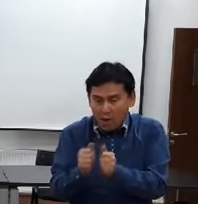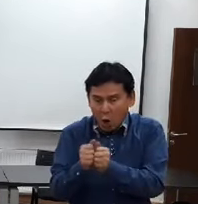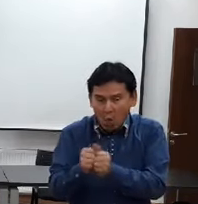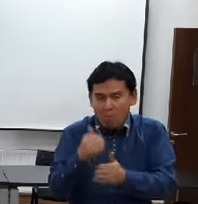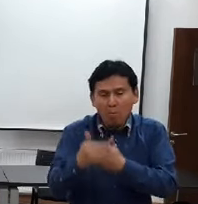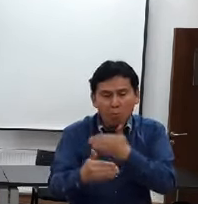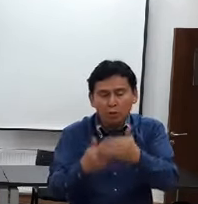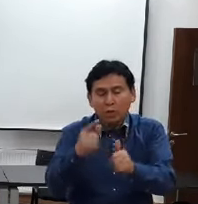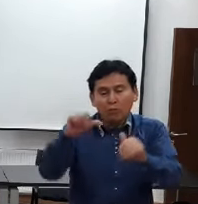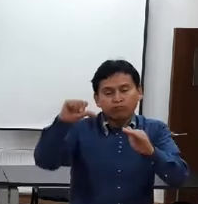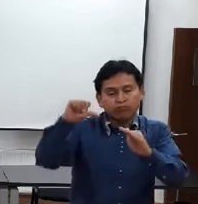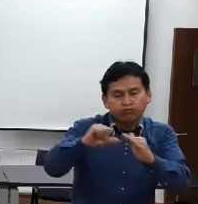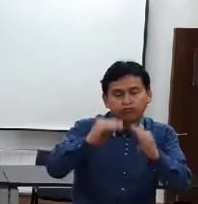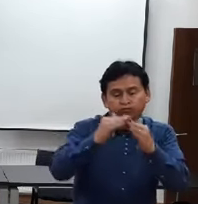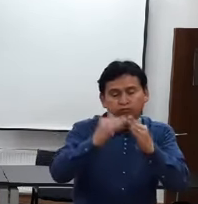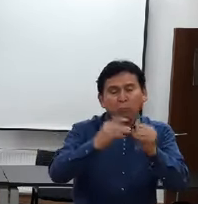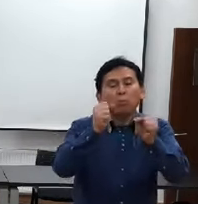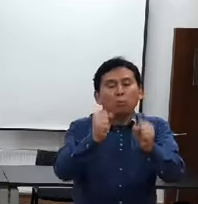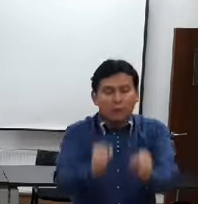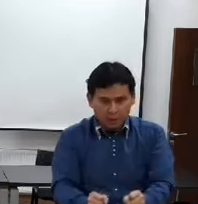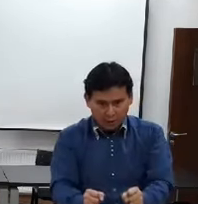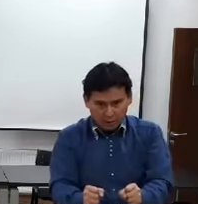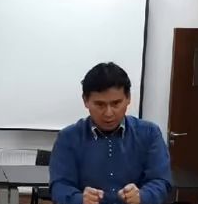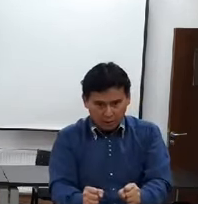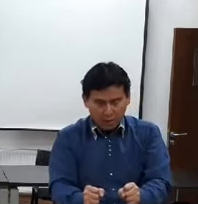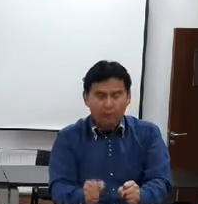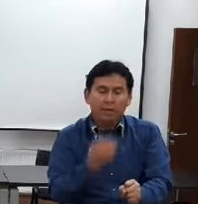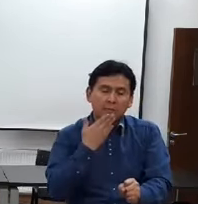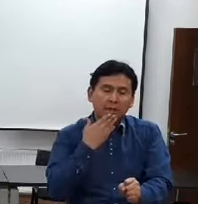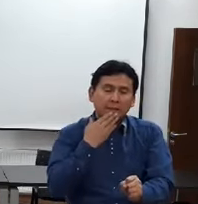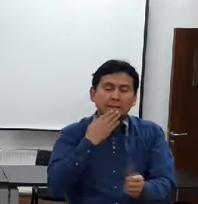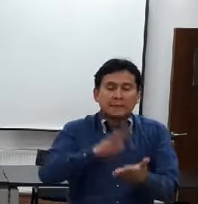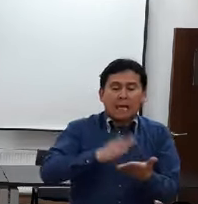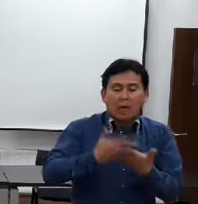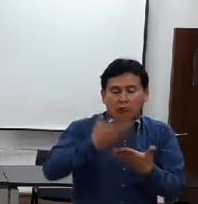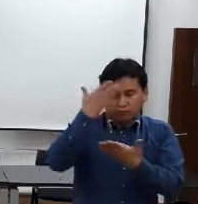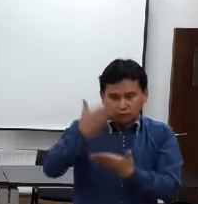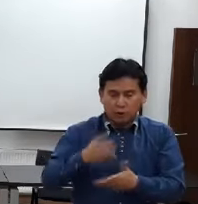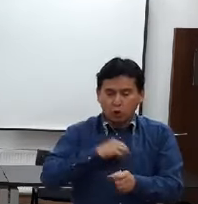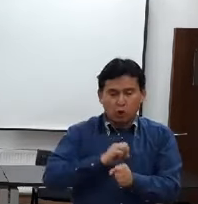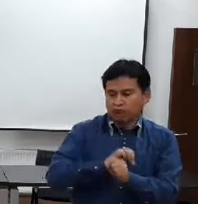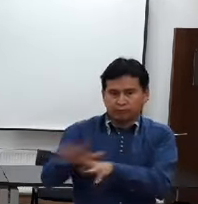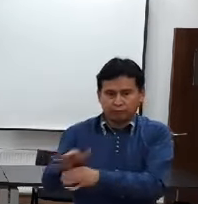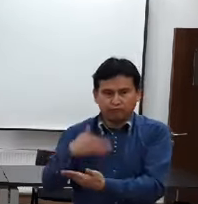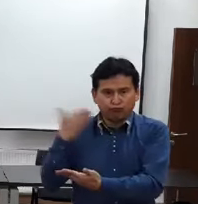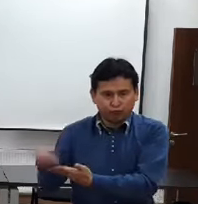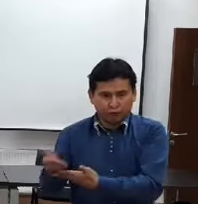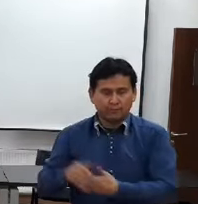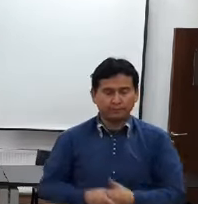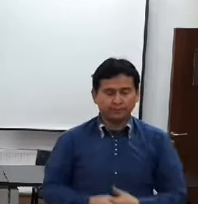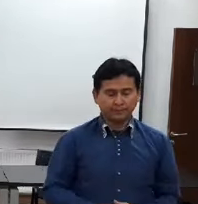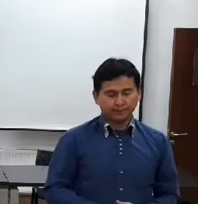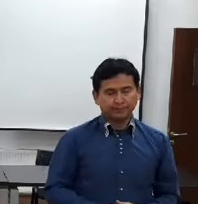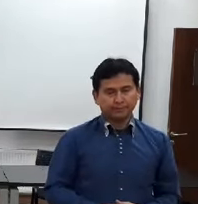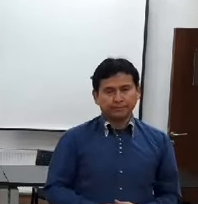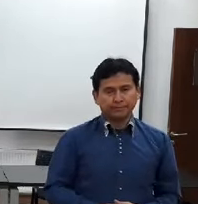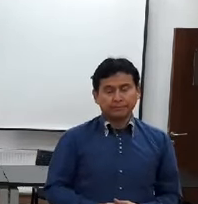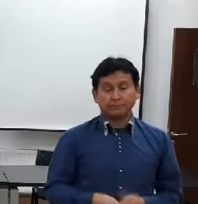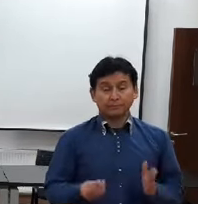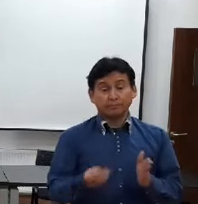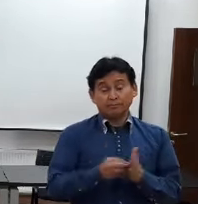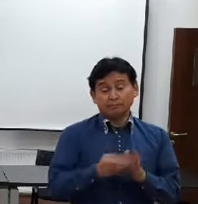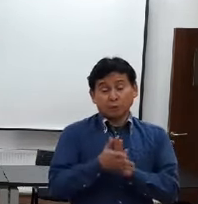el proceso de cuarentena a su hija pueda de alguna forma también tal salvaguardada de no contagiarse más